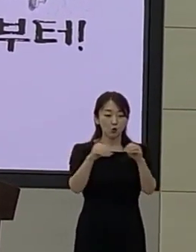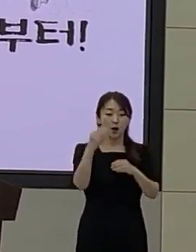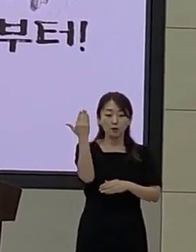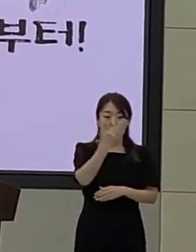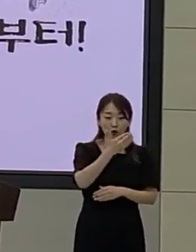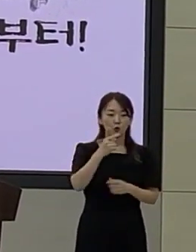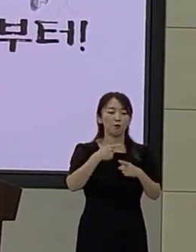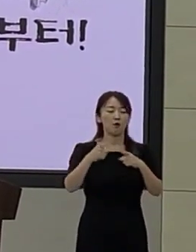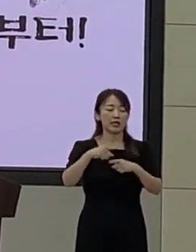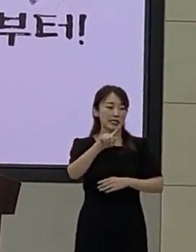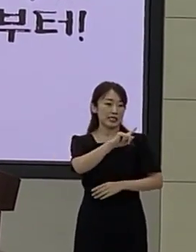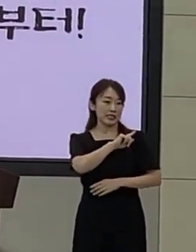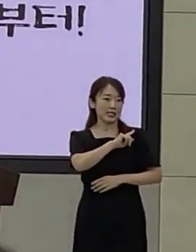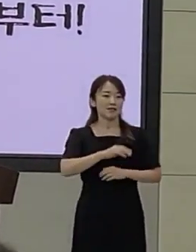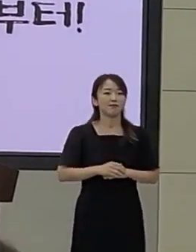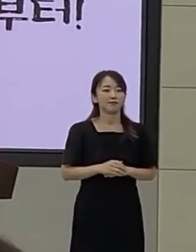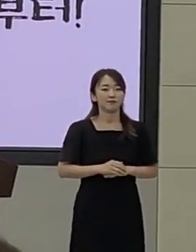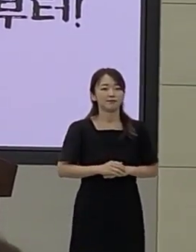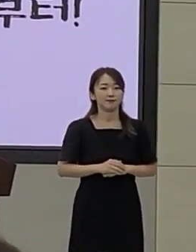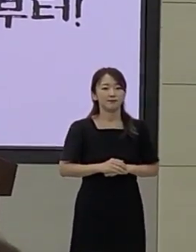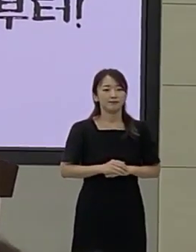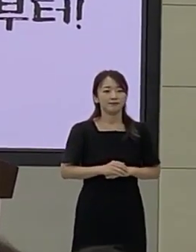전국 시도교육청 1위에 올랐습니다.